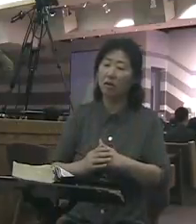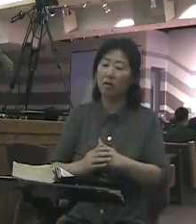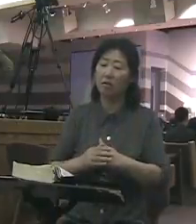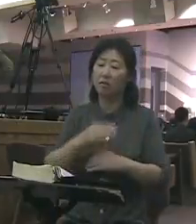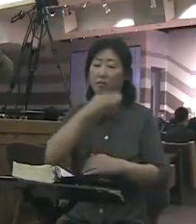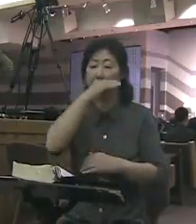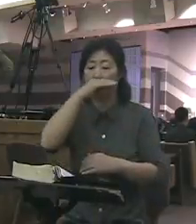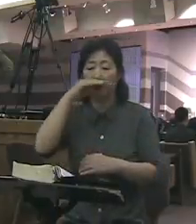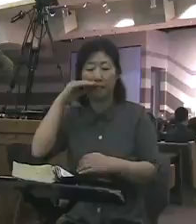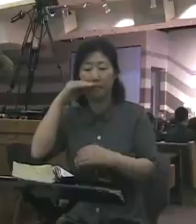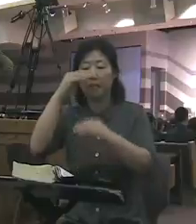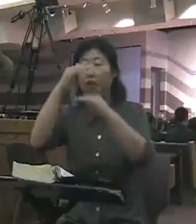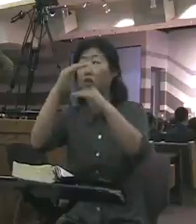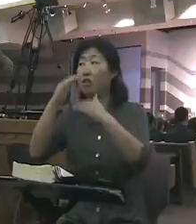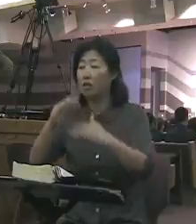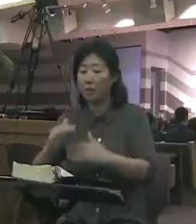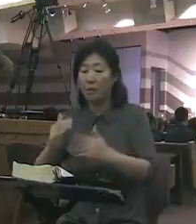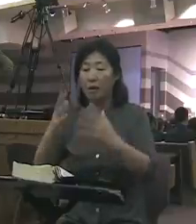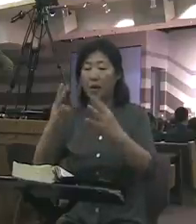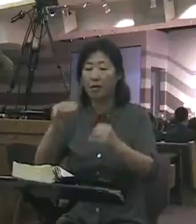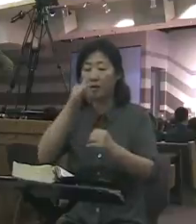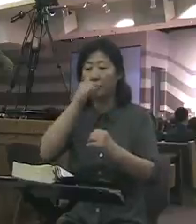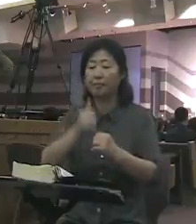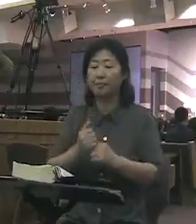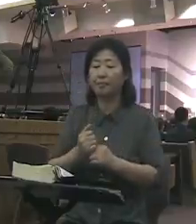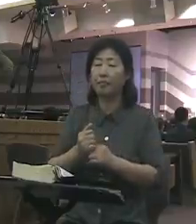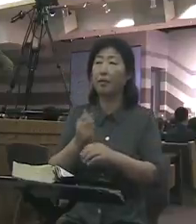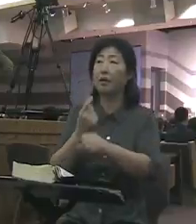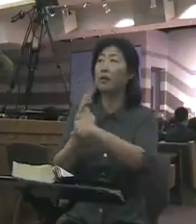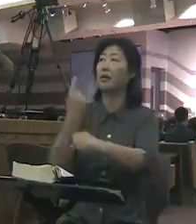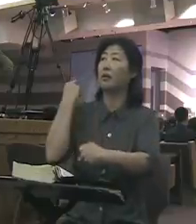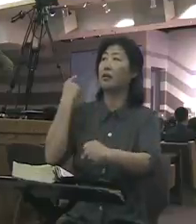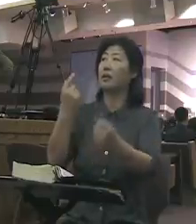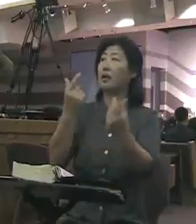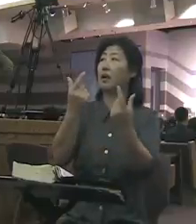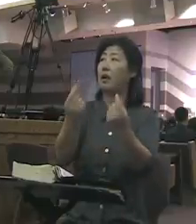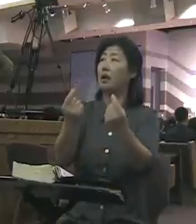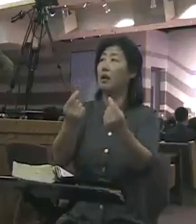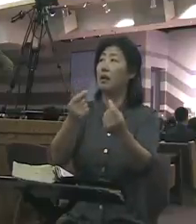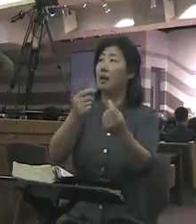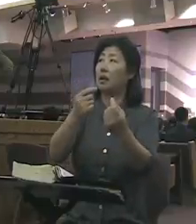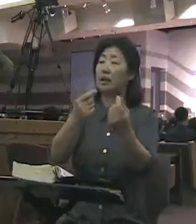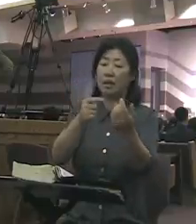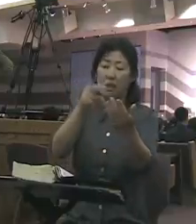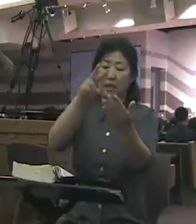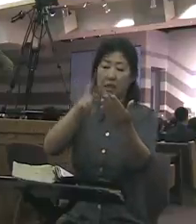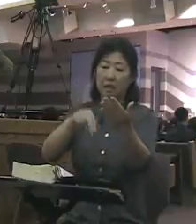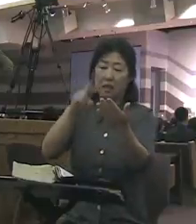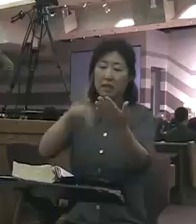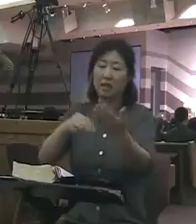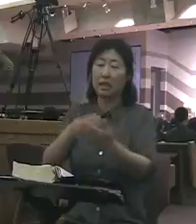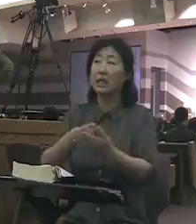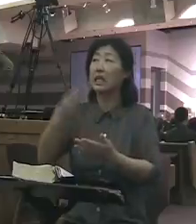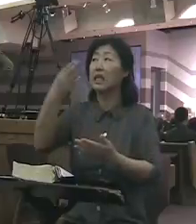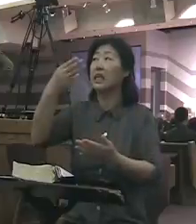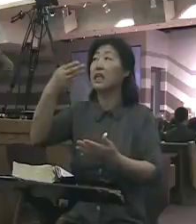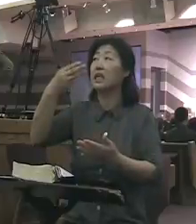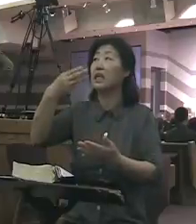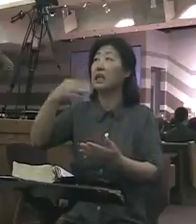좋은 내용들이 많고 작년에 우리가 같이 읽었던 목적이 이끄는 삶 릭 워렌 목사님의 책에서도 글을